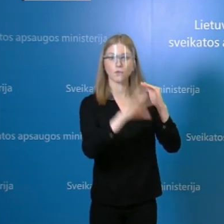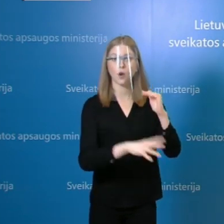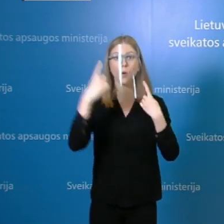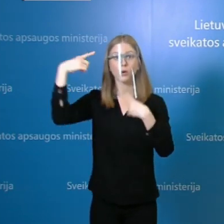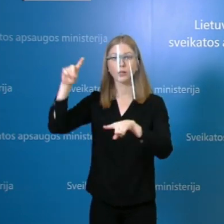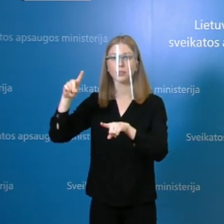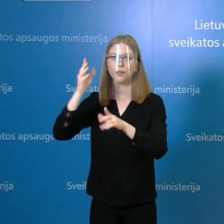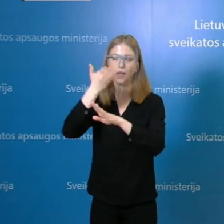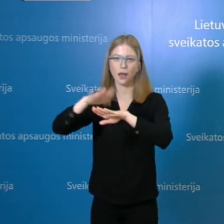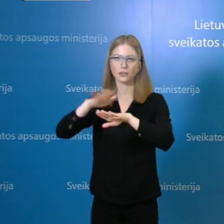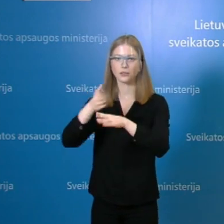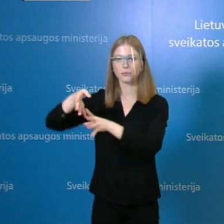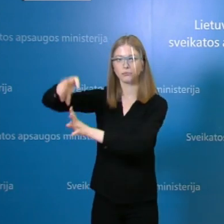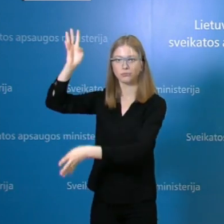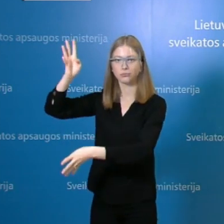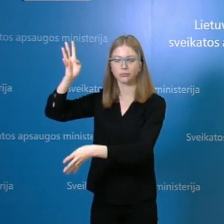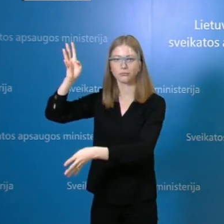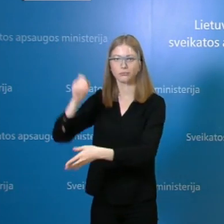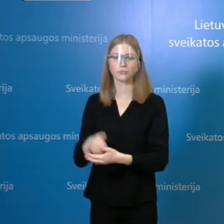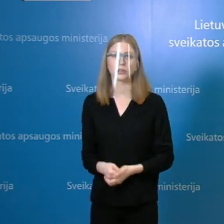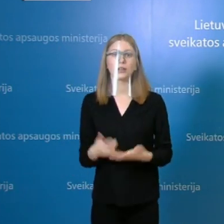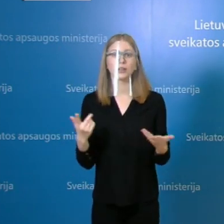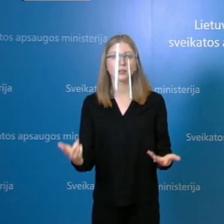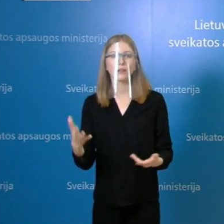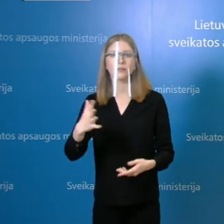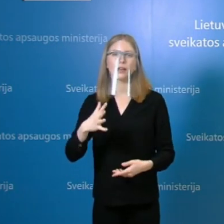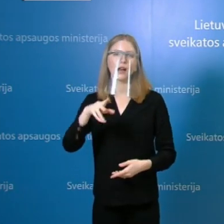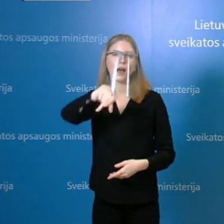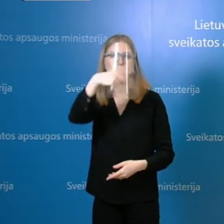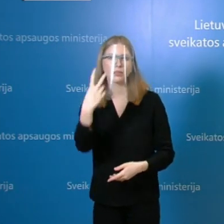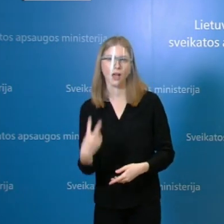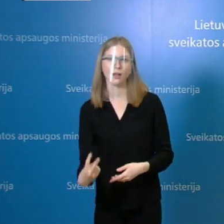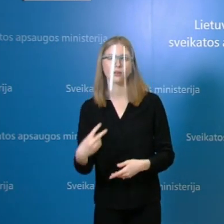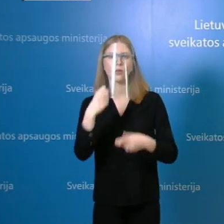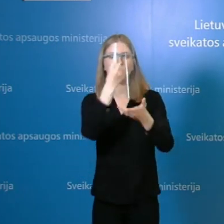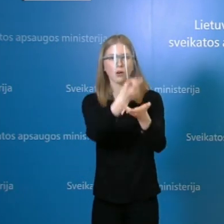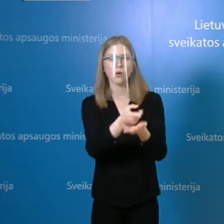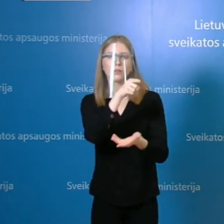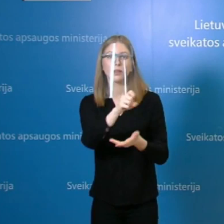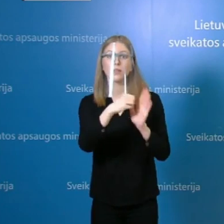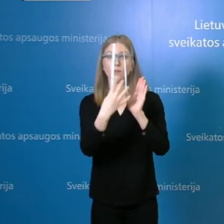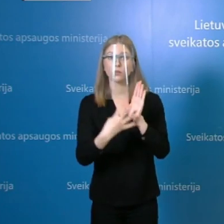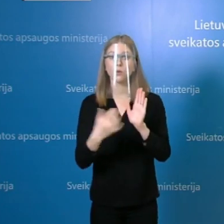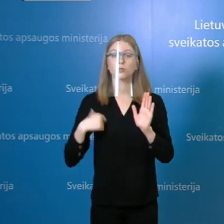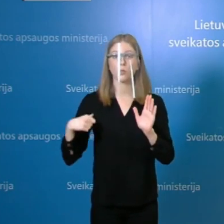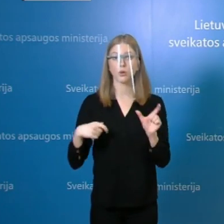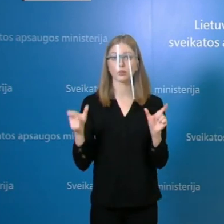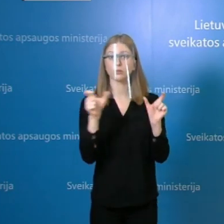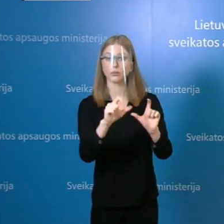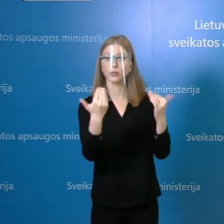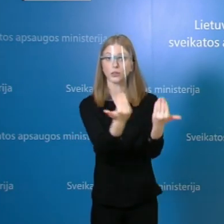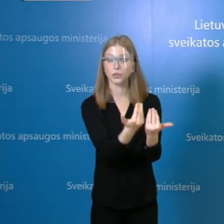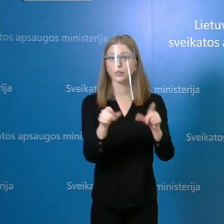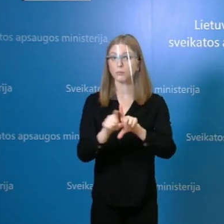Infekuoti pacientai buvo hospitalizuoti Vilniaus miesto klinikinės ligoninės Antakalnio filiale 19 asmenų ir Ukmergės